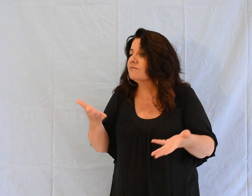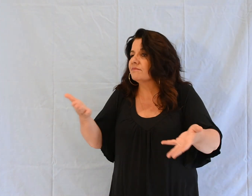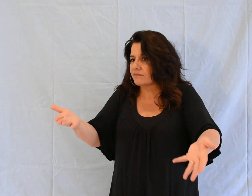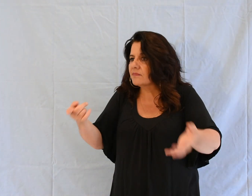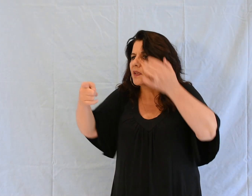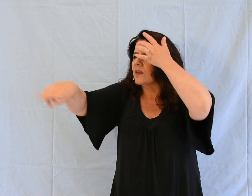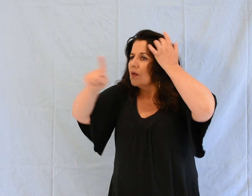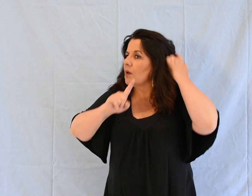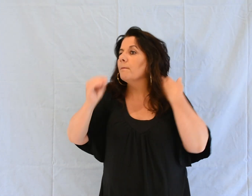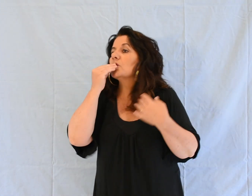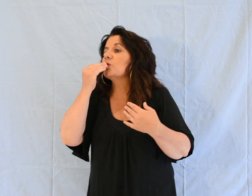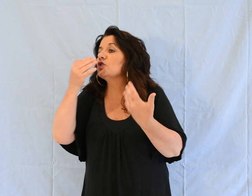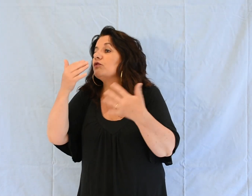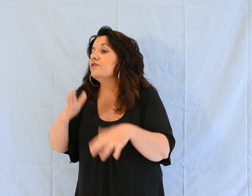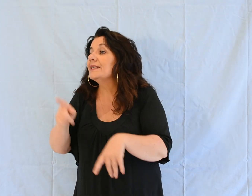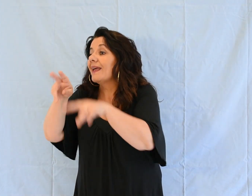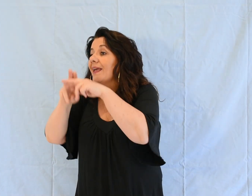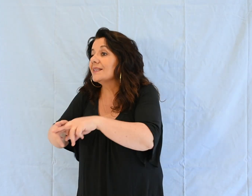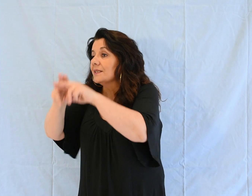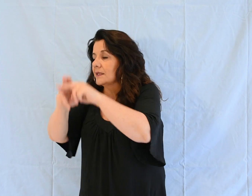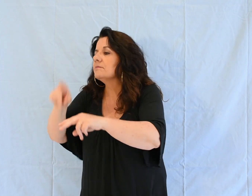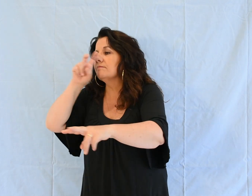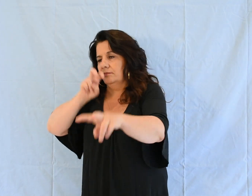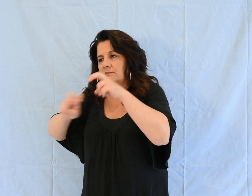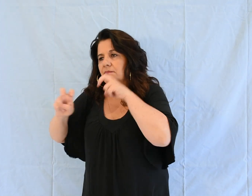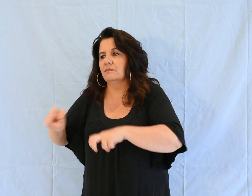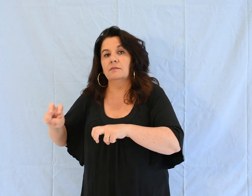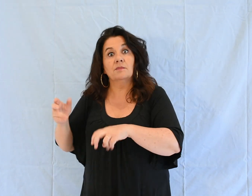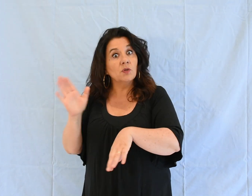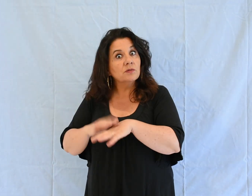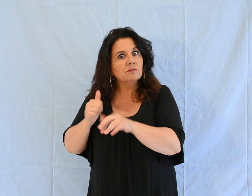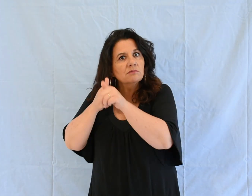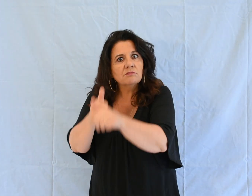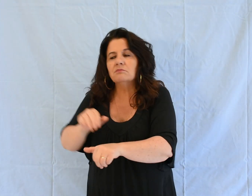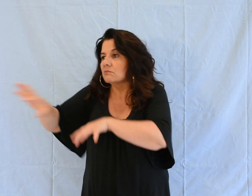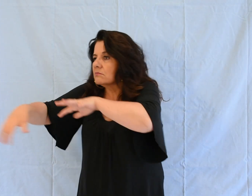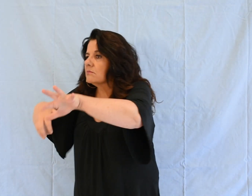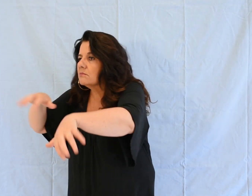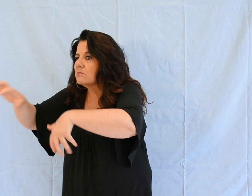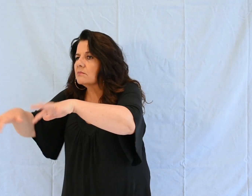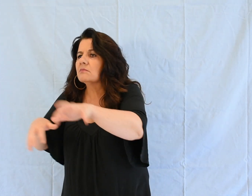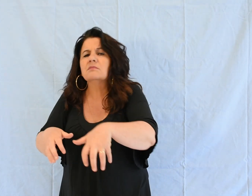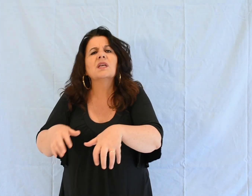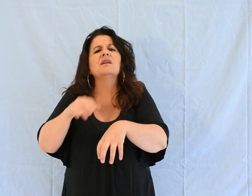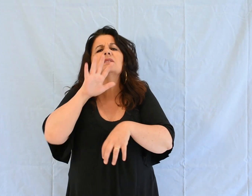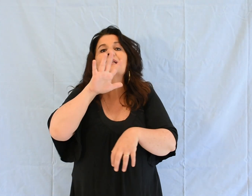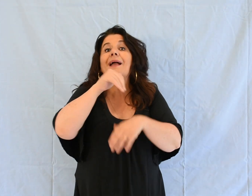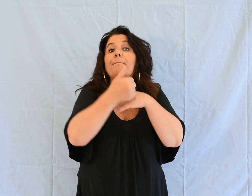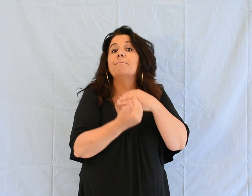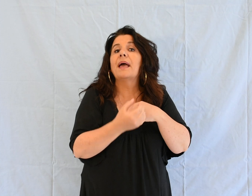Ils les rassemblèrent et ils remplirent 12 paniers avec les morceaux des 5 pains d'orge